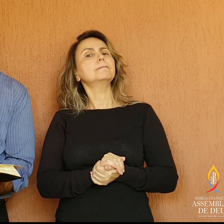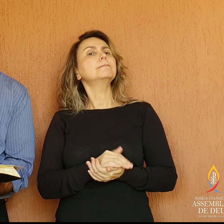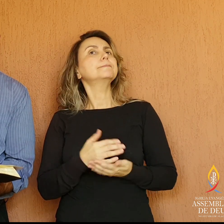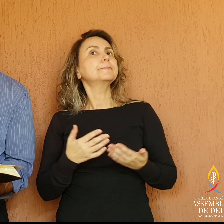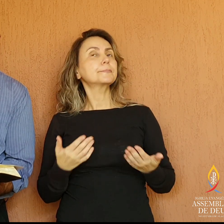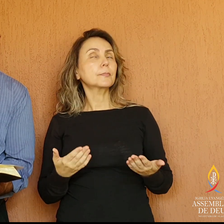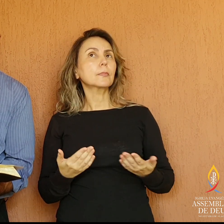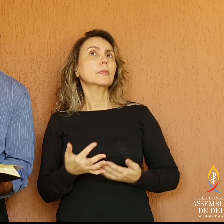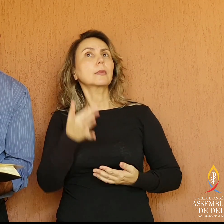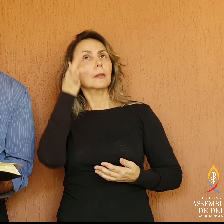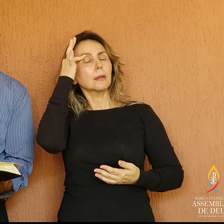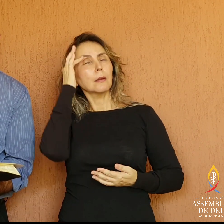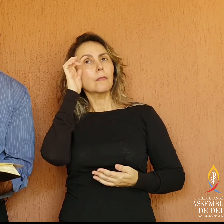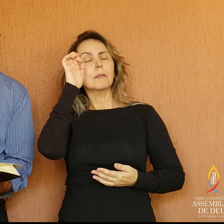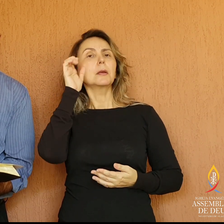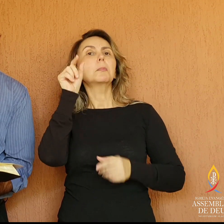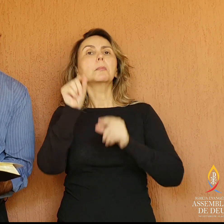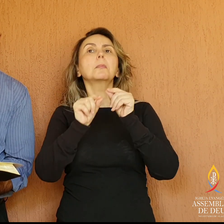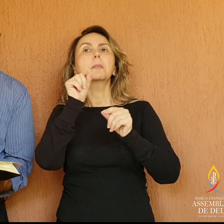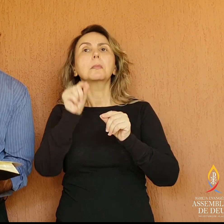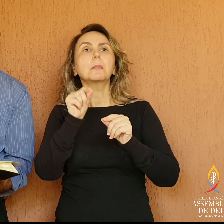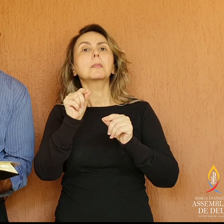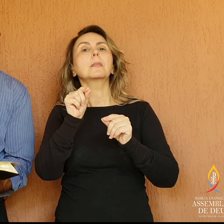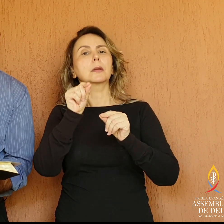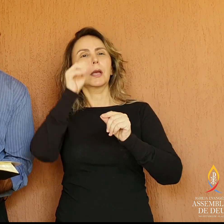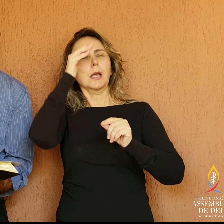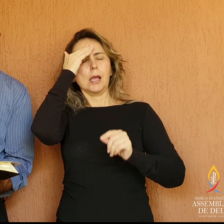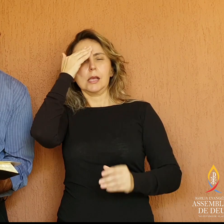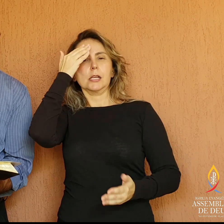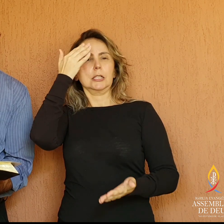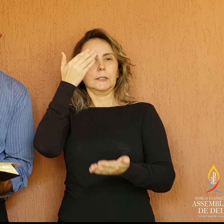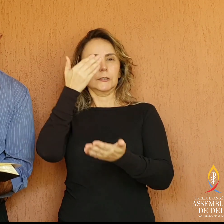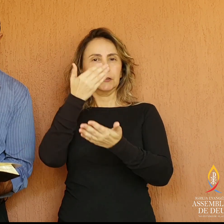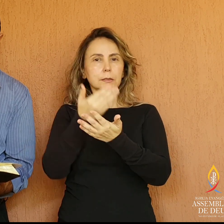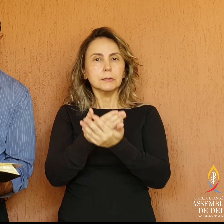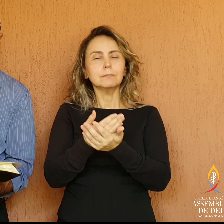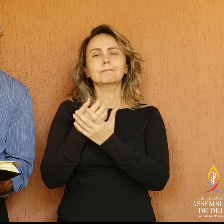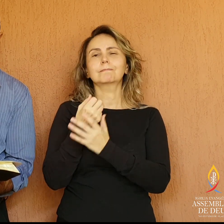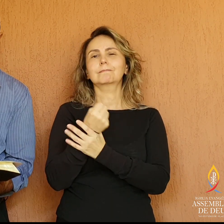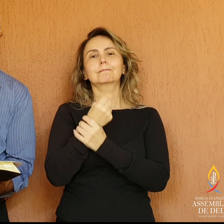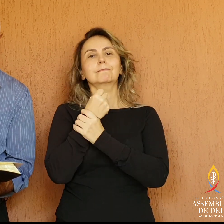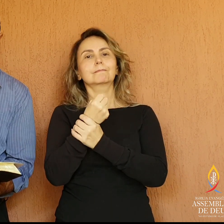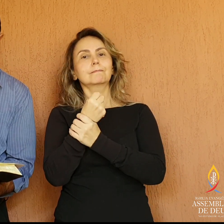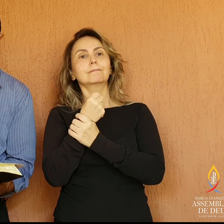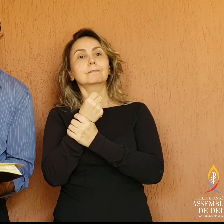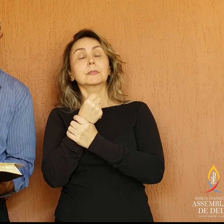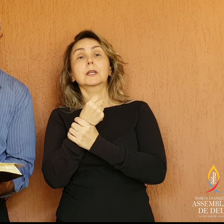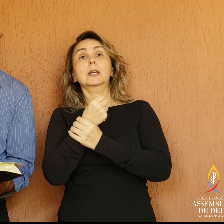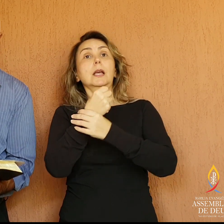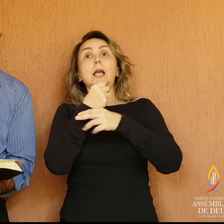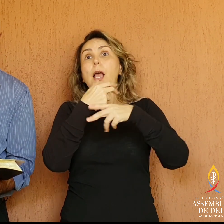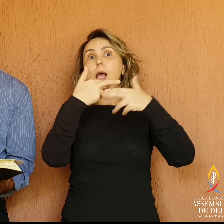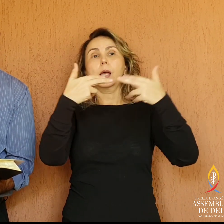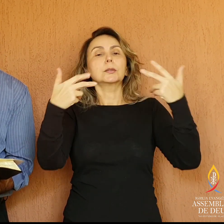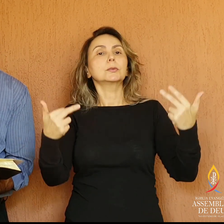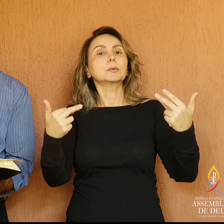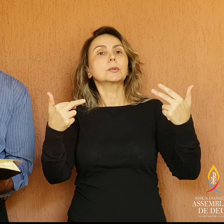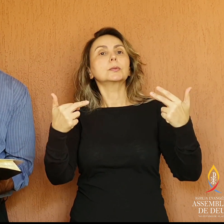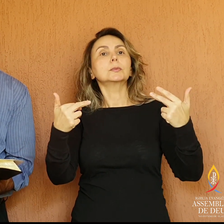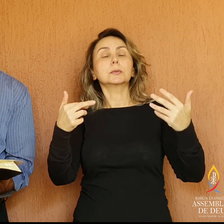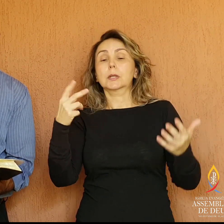Ora, a fé é o firme fundamento das coisas que se esperam e